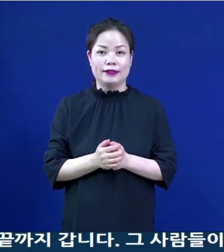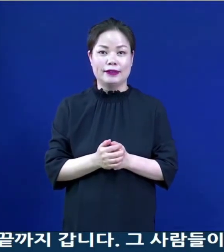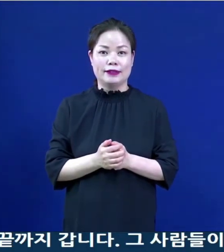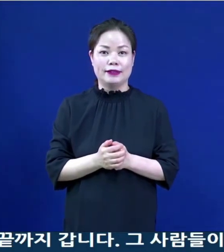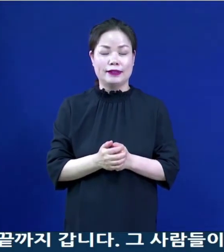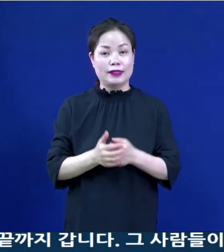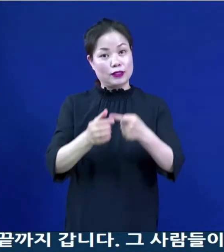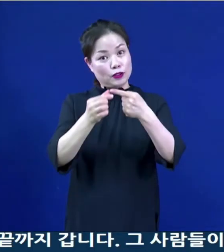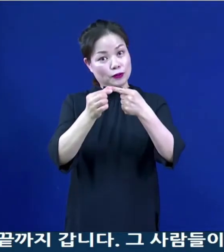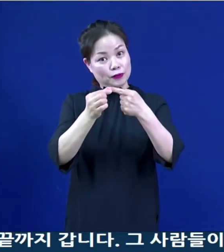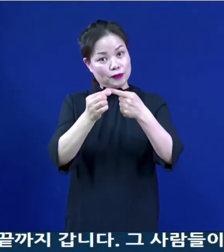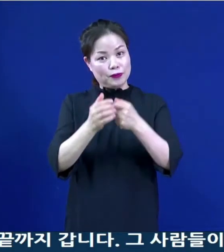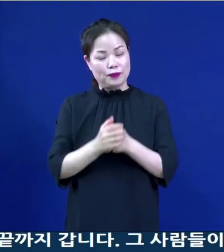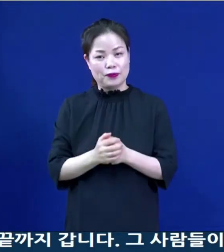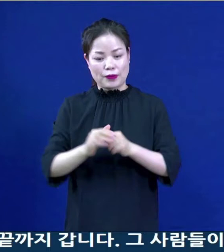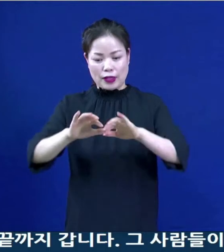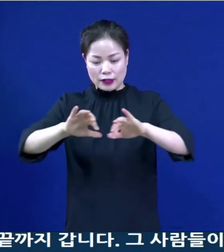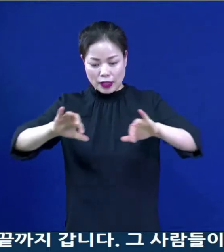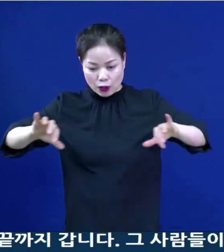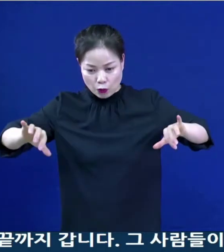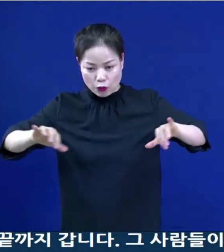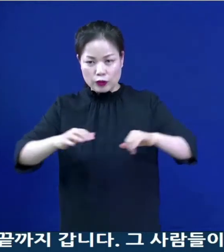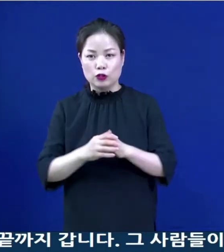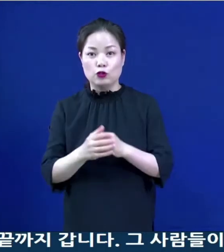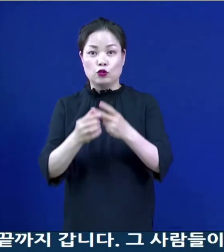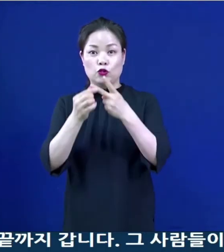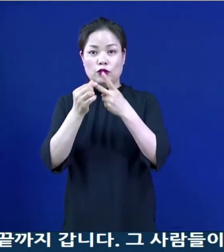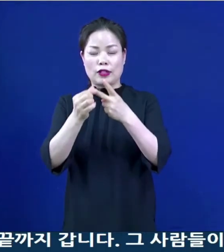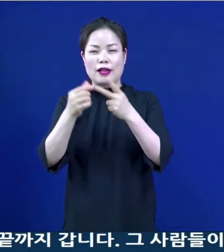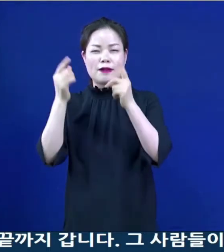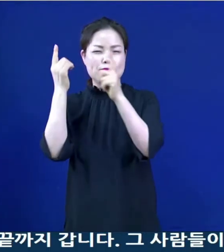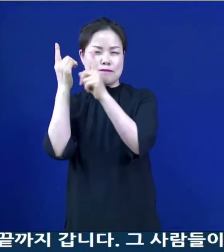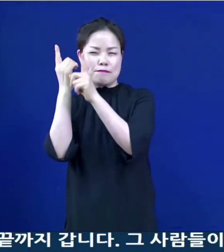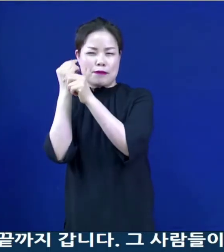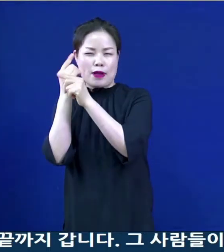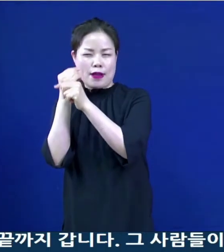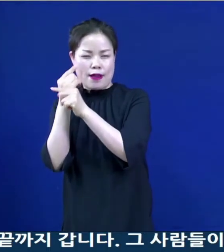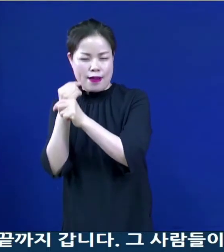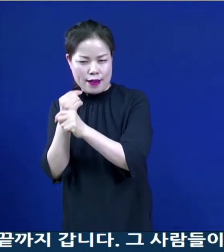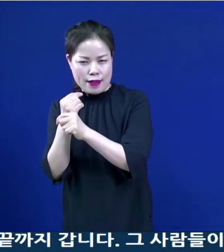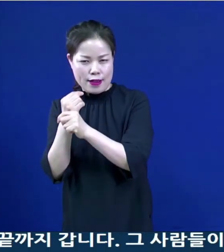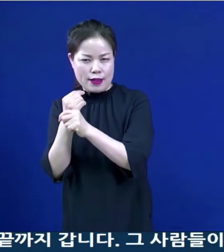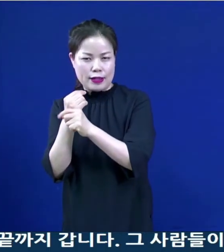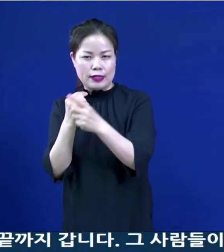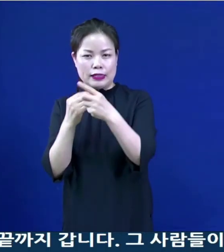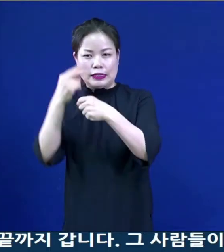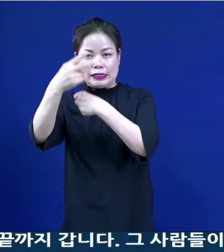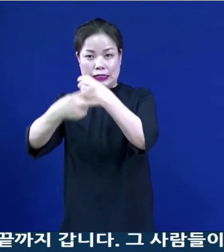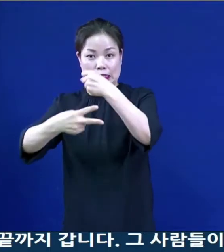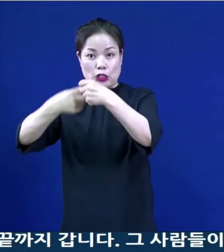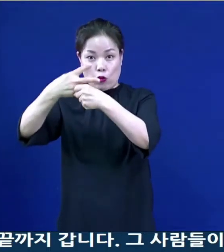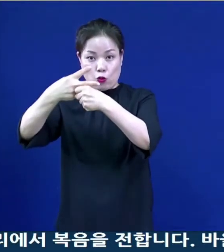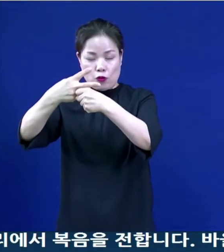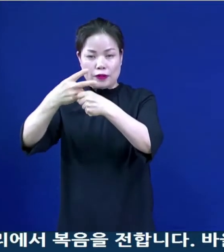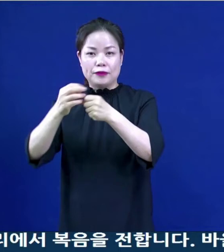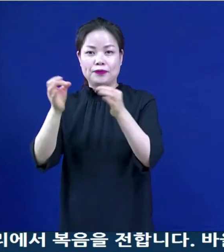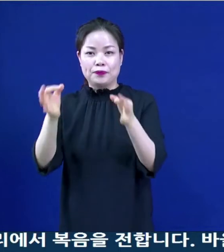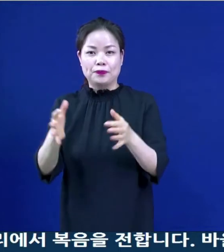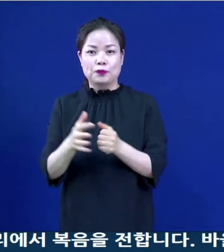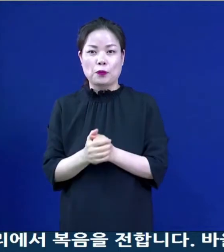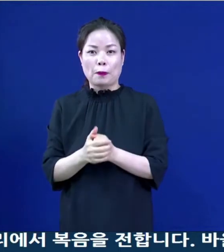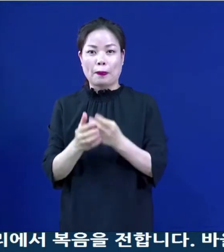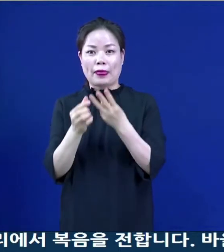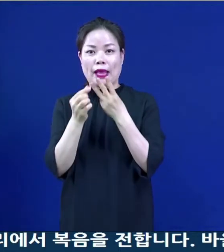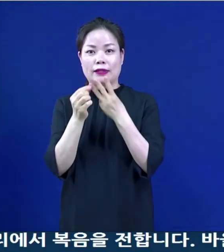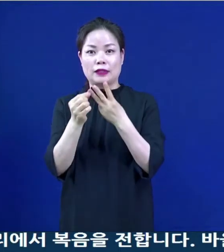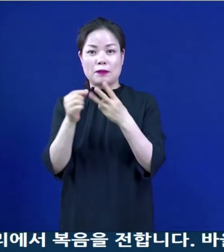이제 첫 번째 따로 떼어서, 두 번째 날마다 이태 동안 그 강의를 했고요. 세 번째